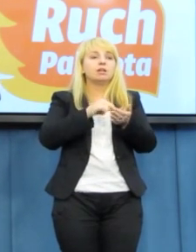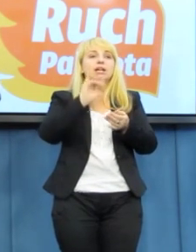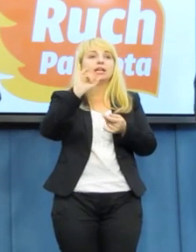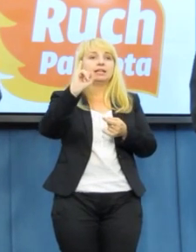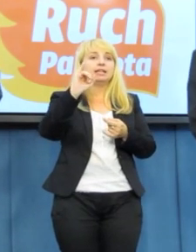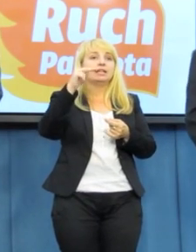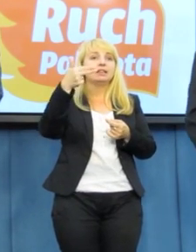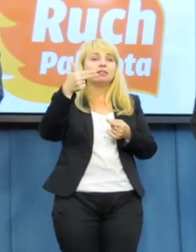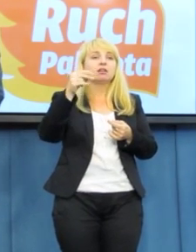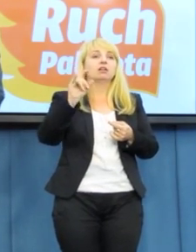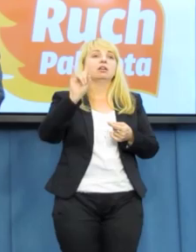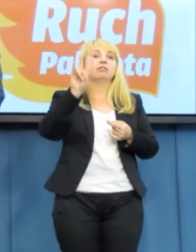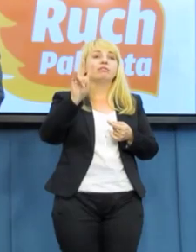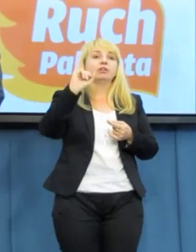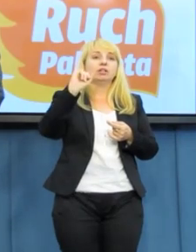metodą często